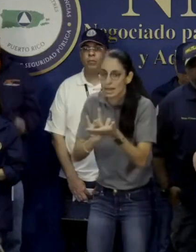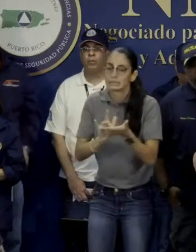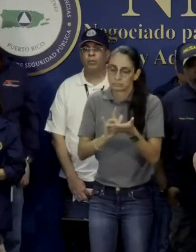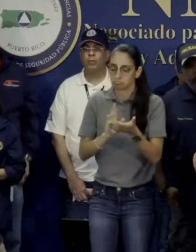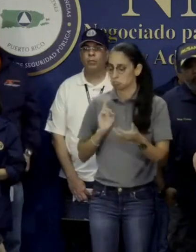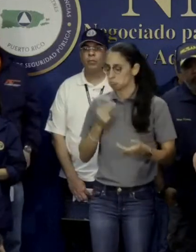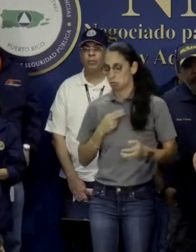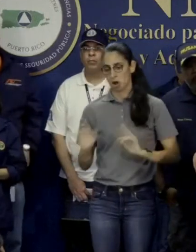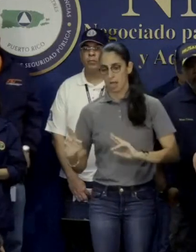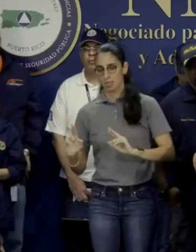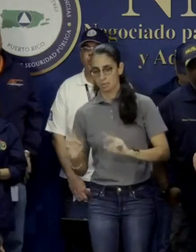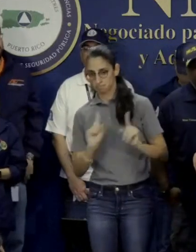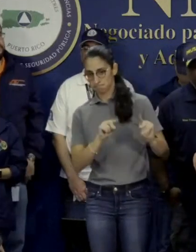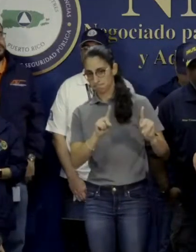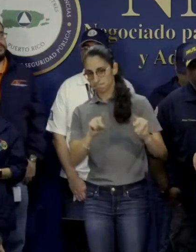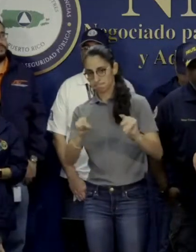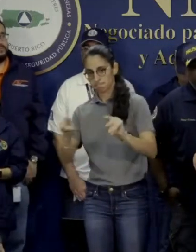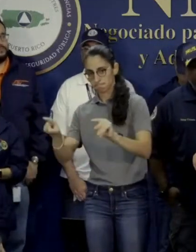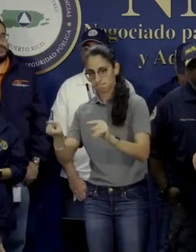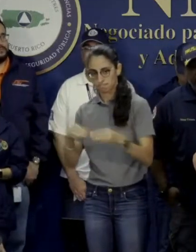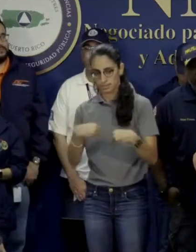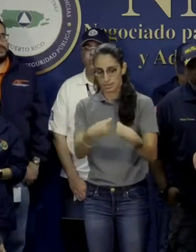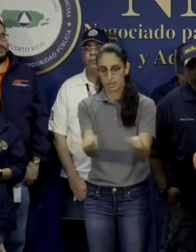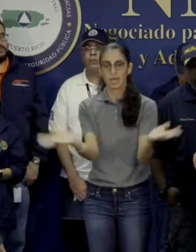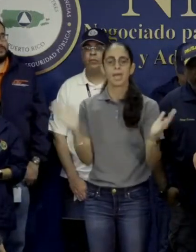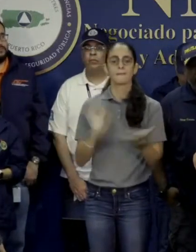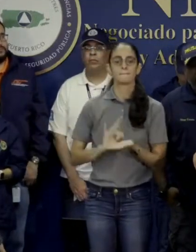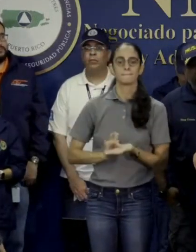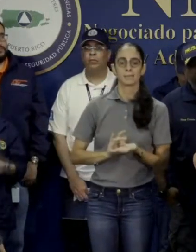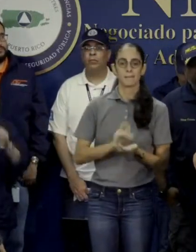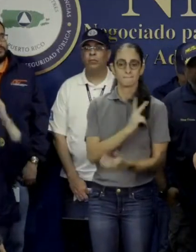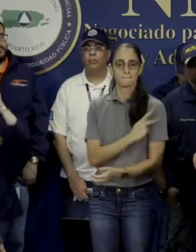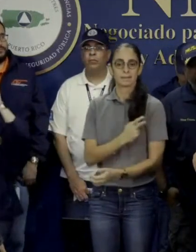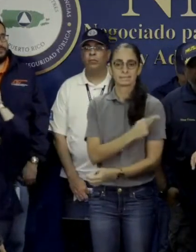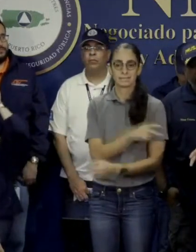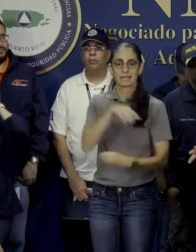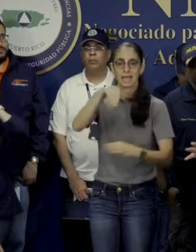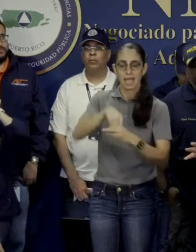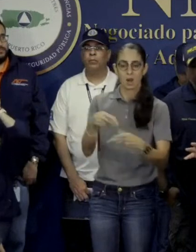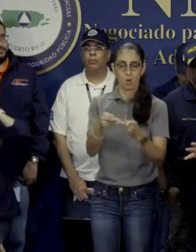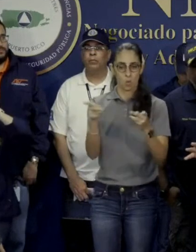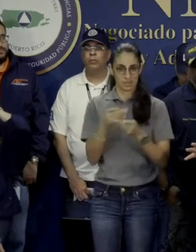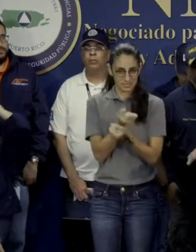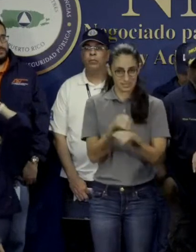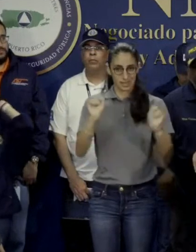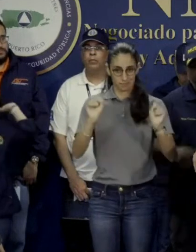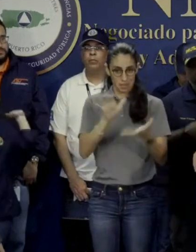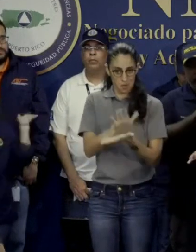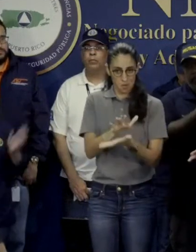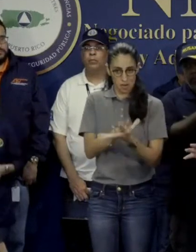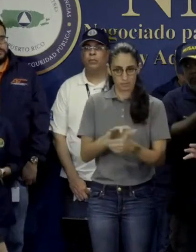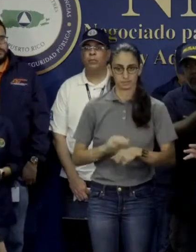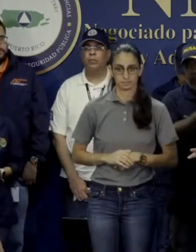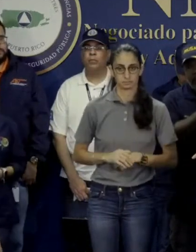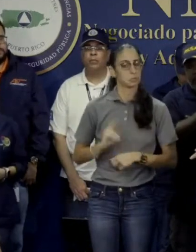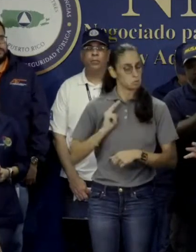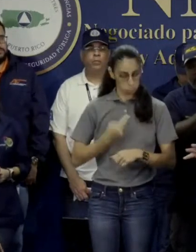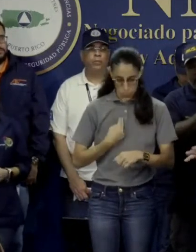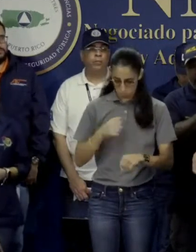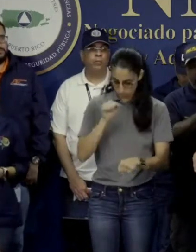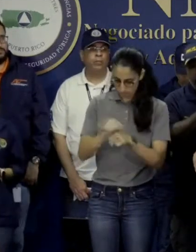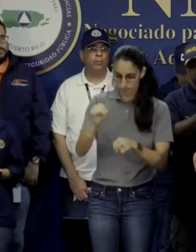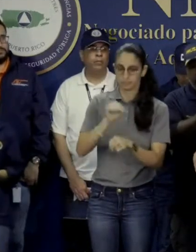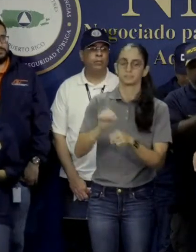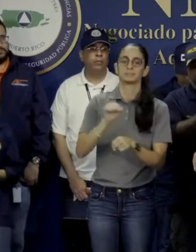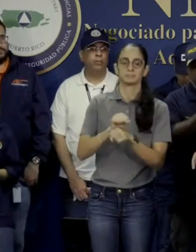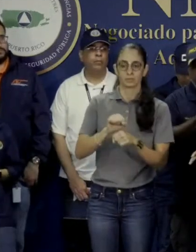fue tener la receta y despachársela directamente al paciente en el refugio. Así que estamos trabajando en coordinación con todo,